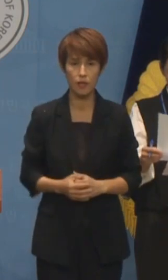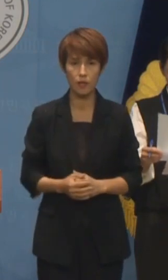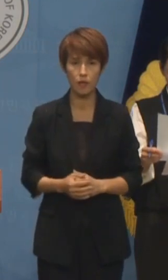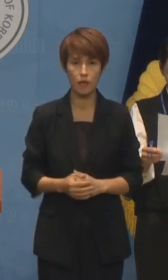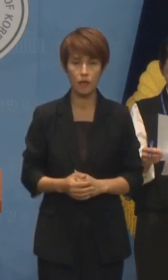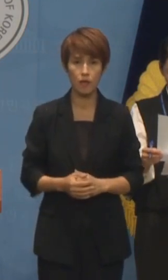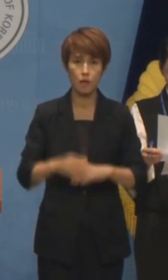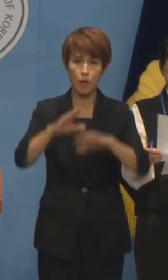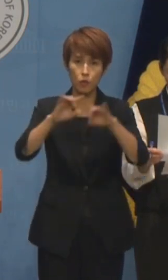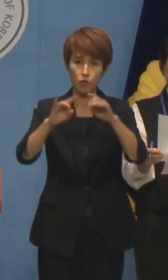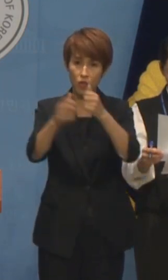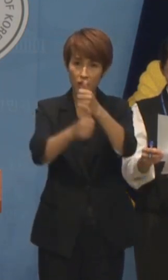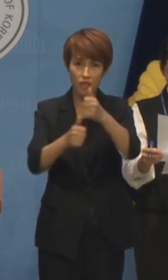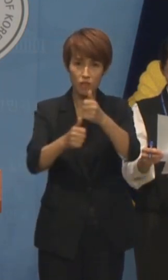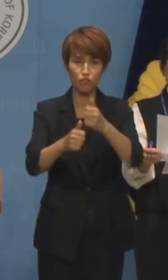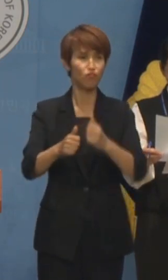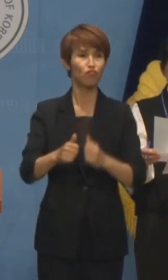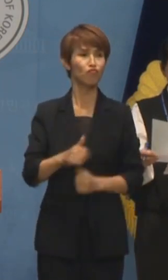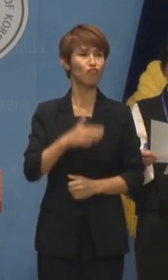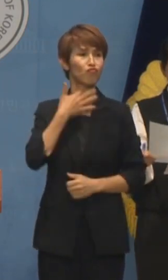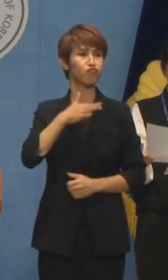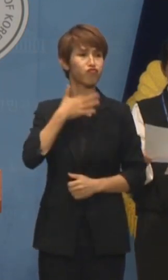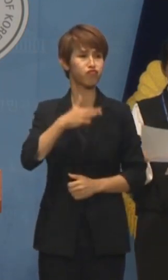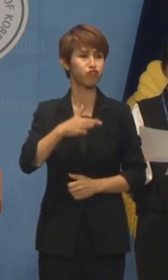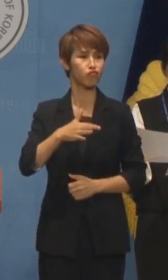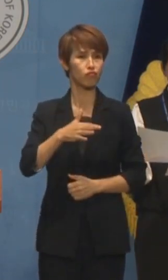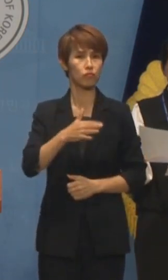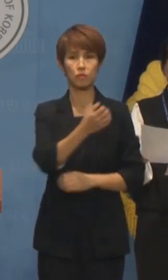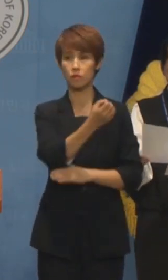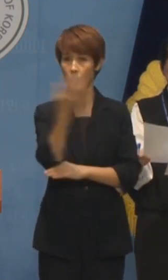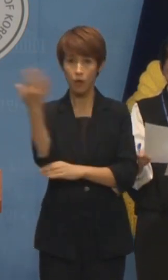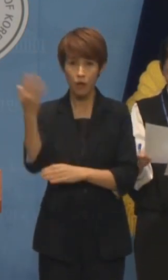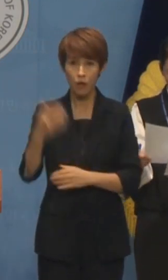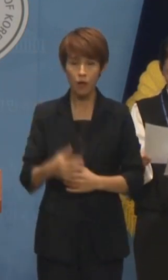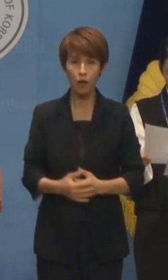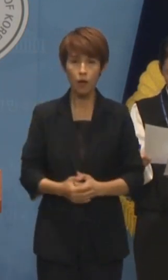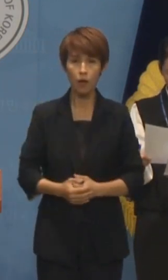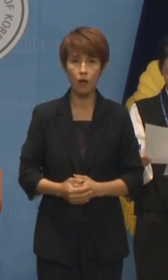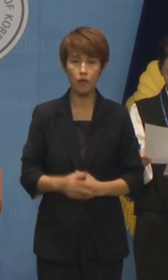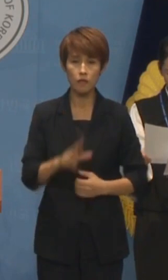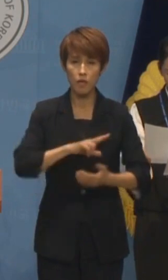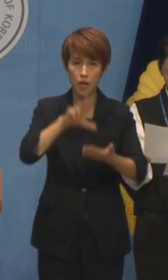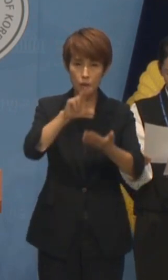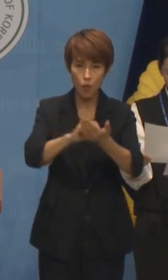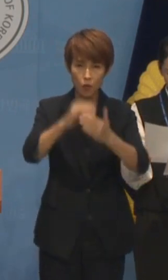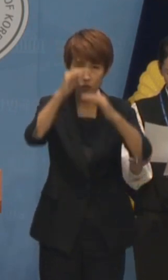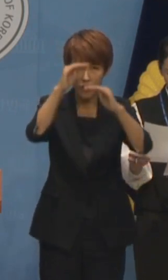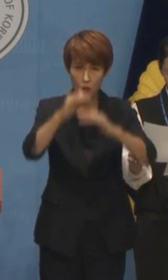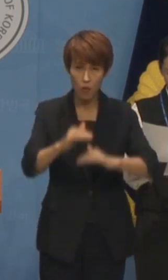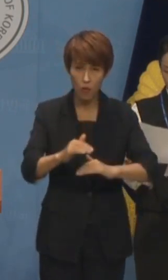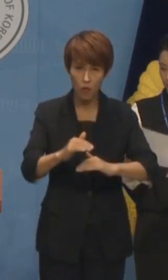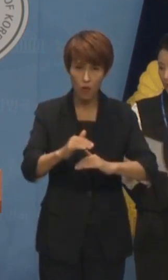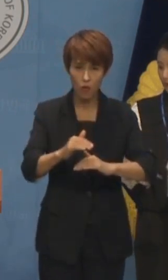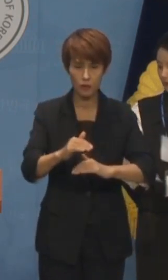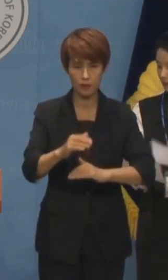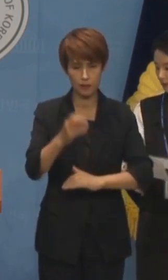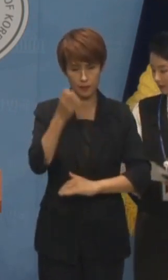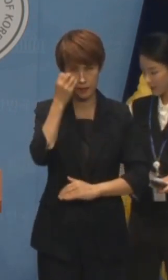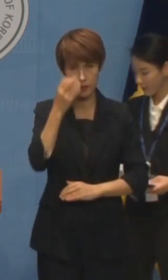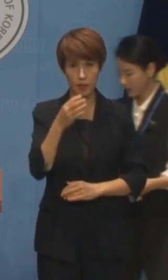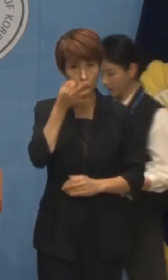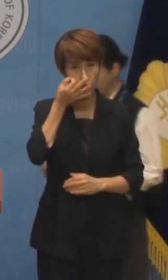그랬더니 방통위는 사실무근이라고 보도자료를 냈습니다. 그 제목과 내용이 유치하기 짝이 없습니다.